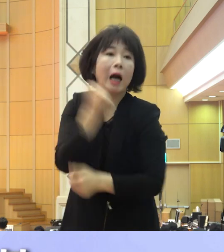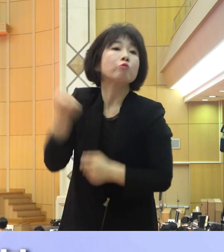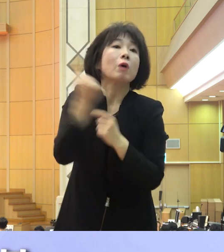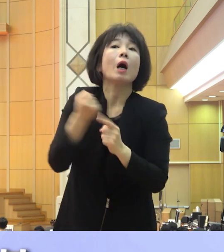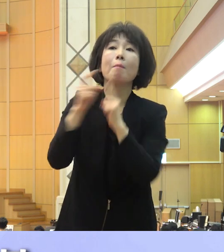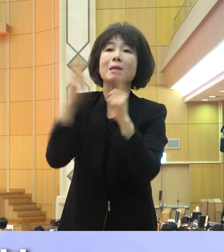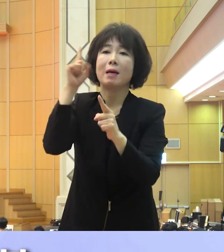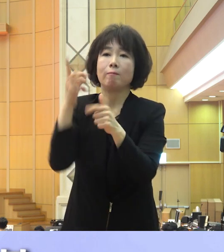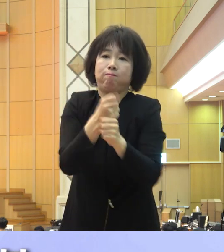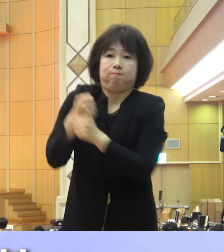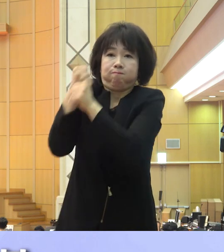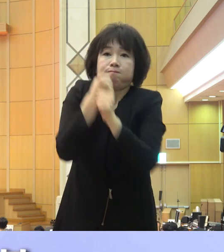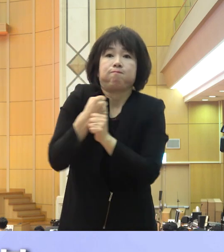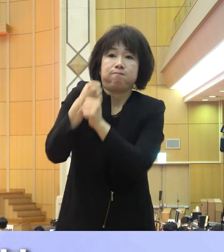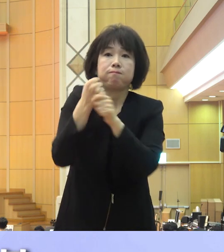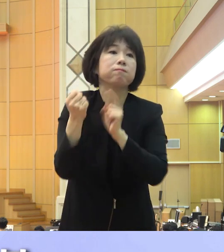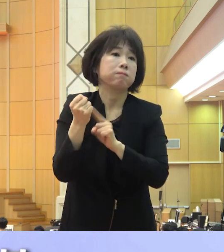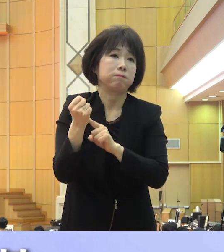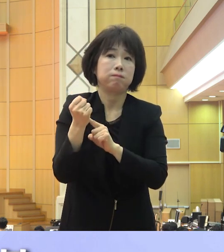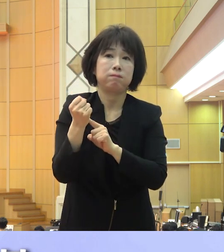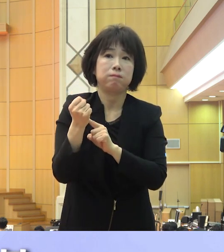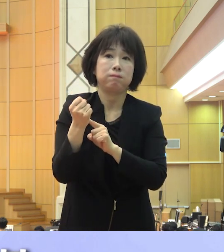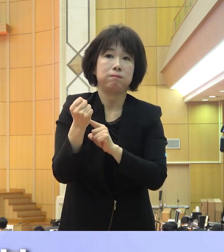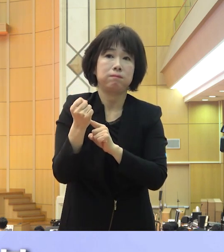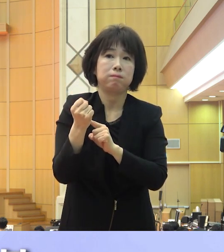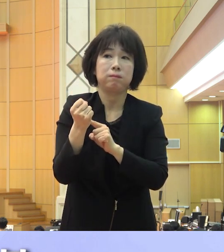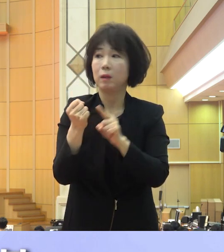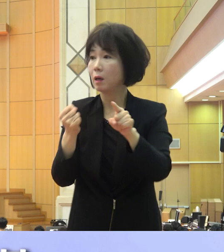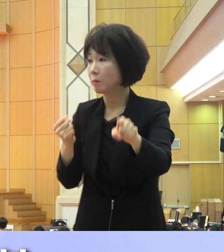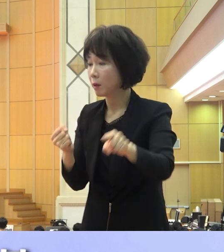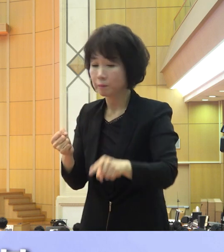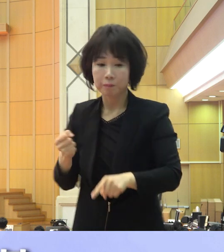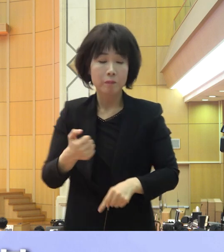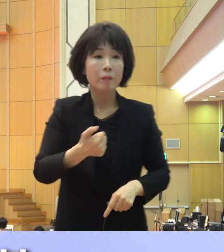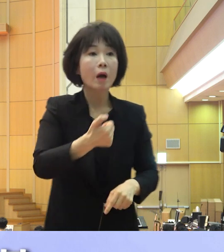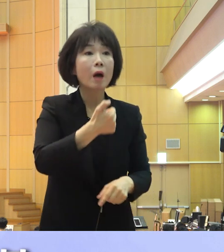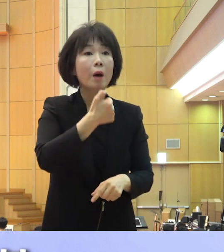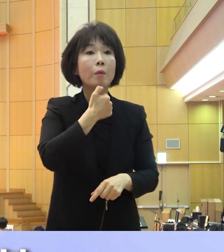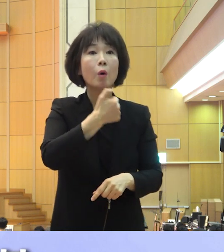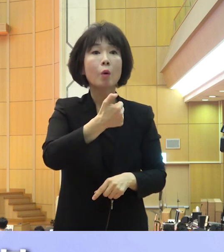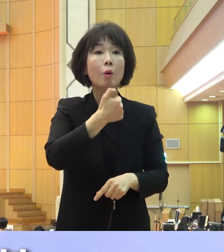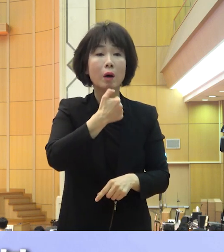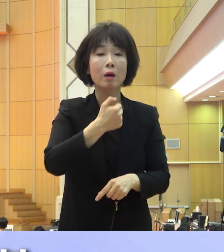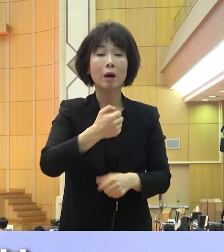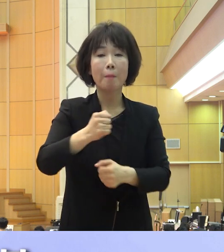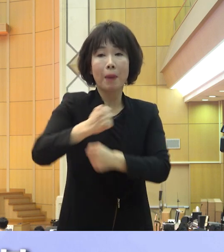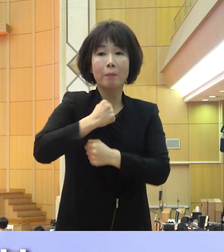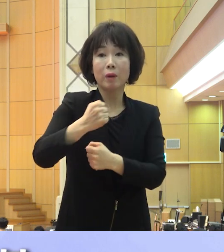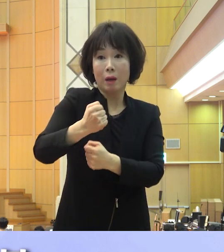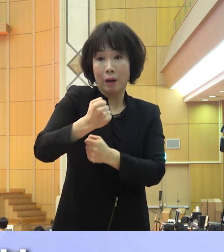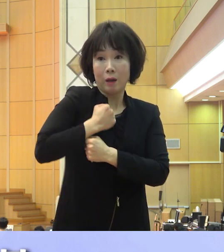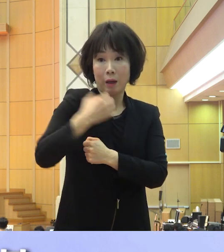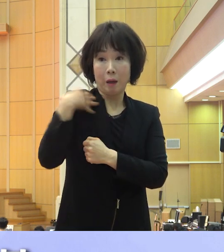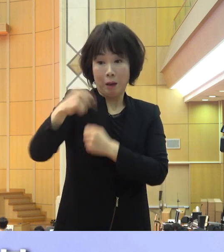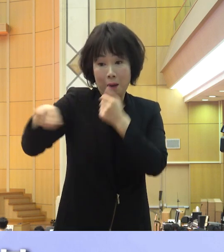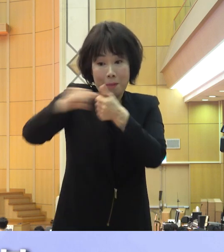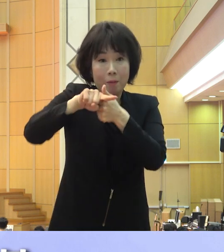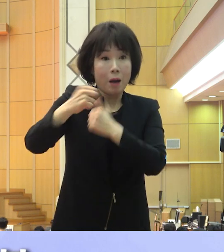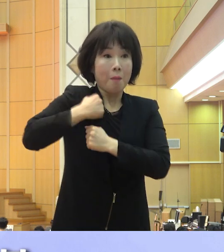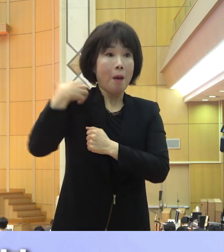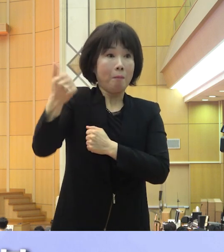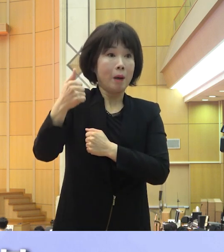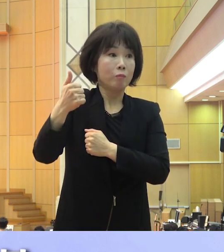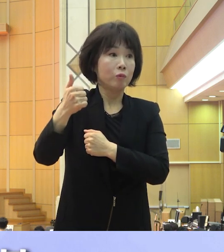마태복음 8장 5절부터 보면 백부장의 믿음 보십시오. 자기 가인이 중풍병에 걸려서